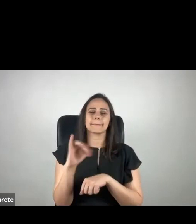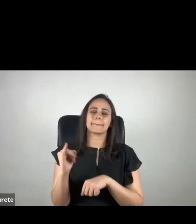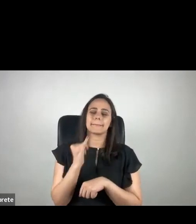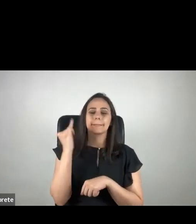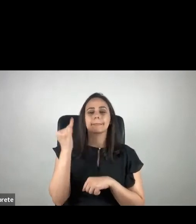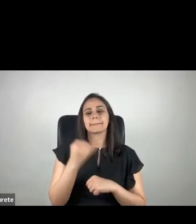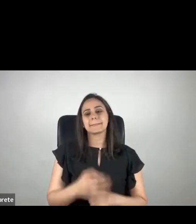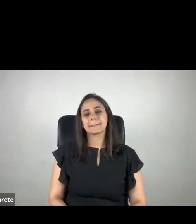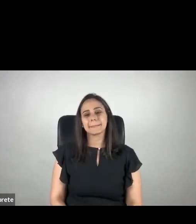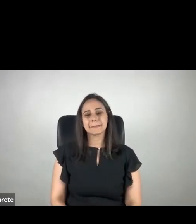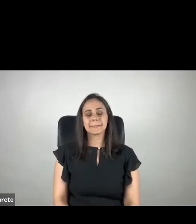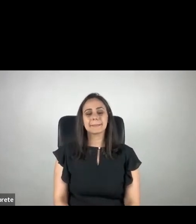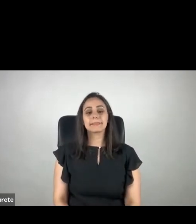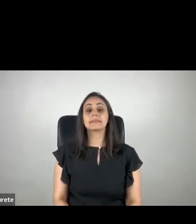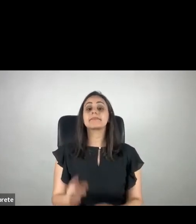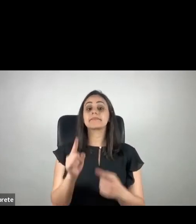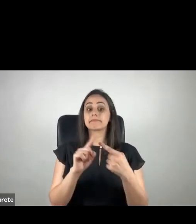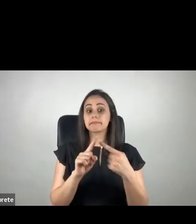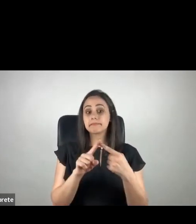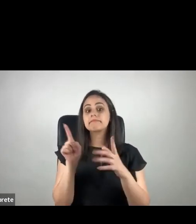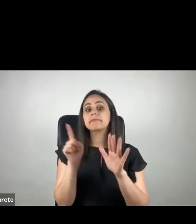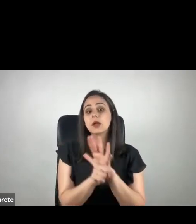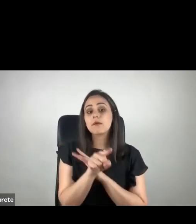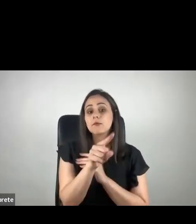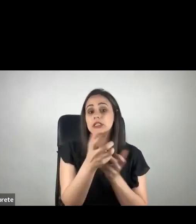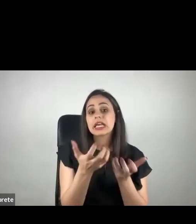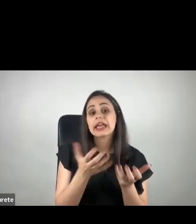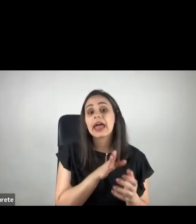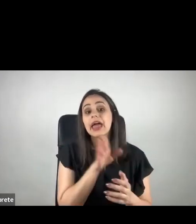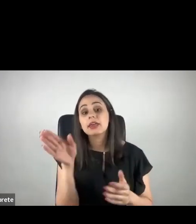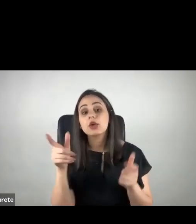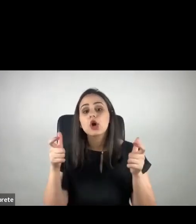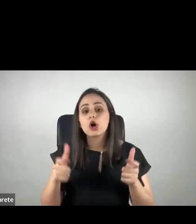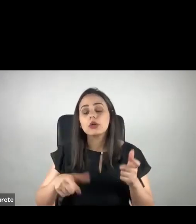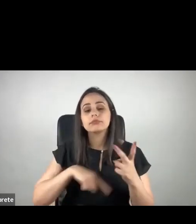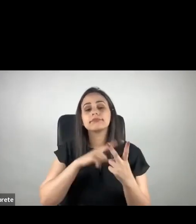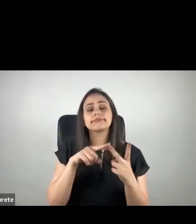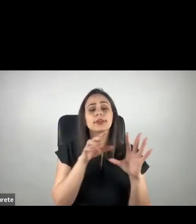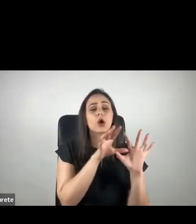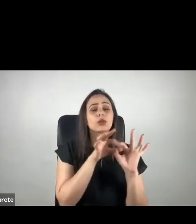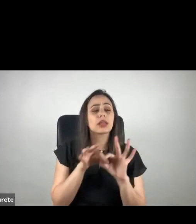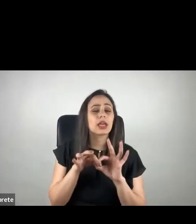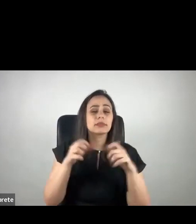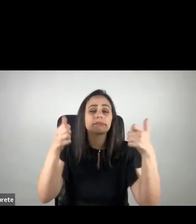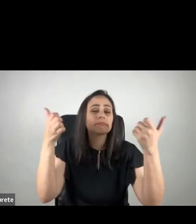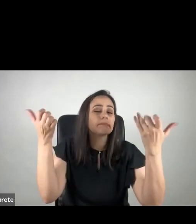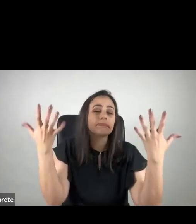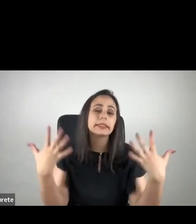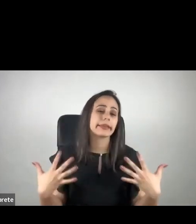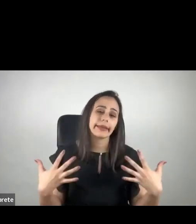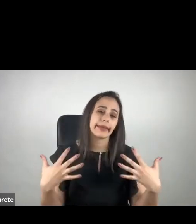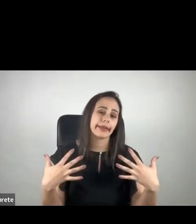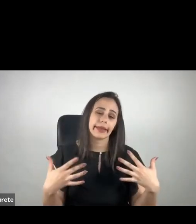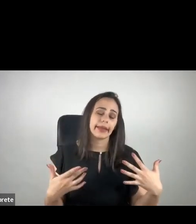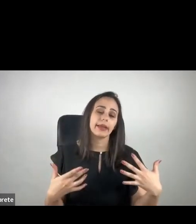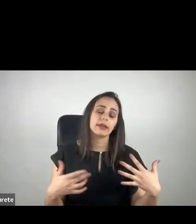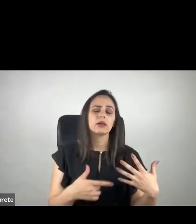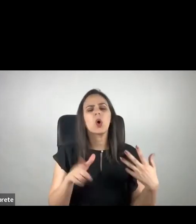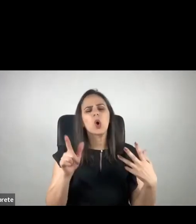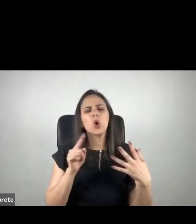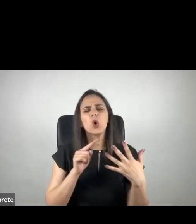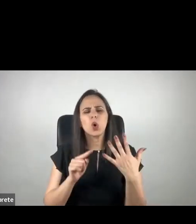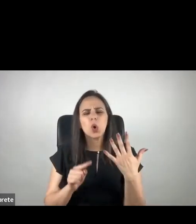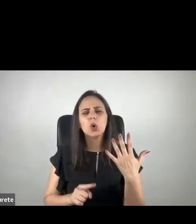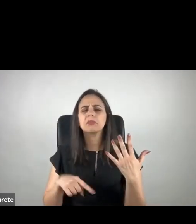fundamental. Perguntar para onde quer ir, deixar claro o contexto. E, claro, os demais a gente vai se